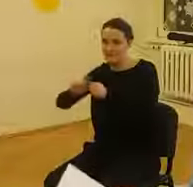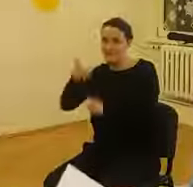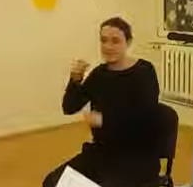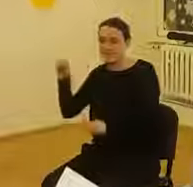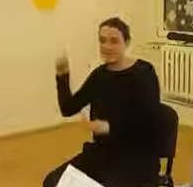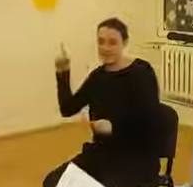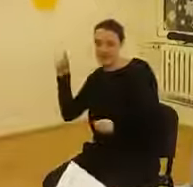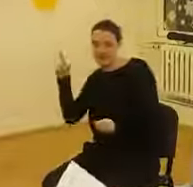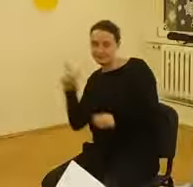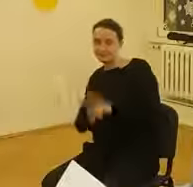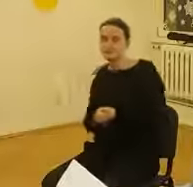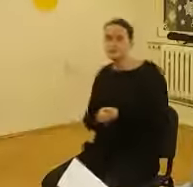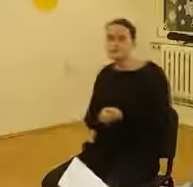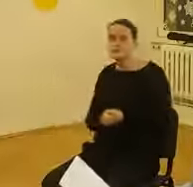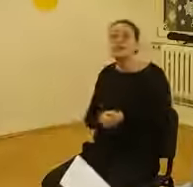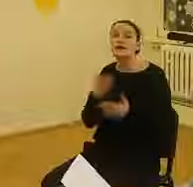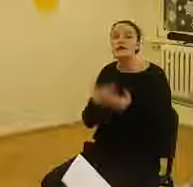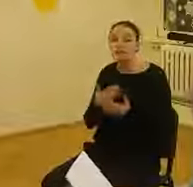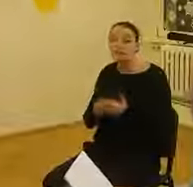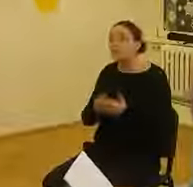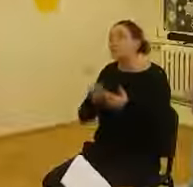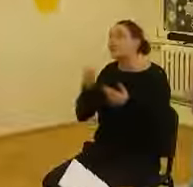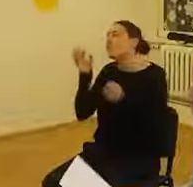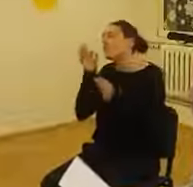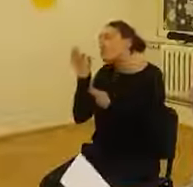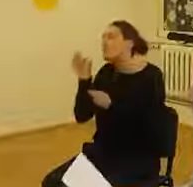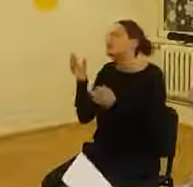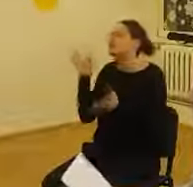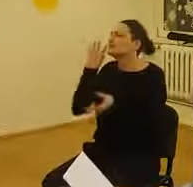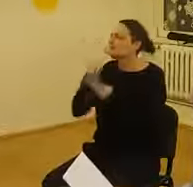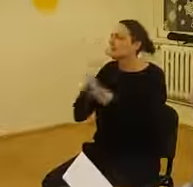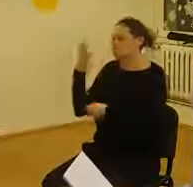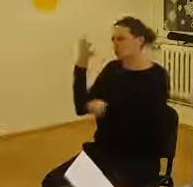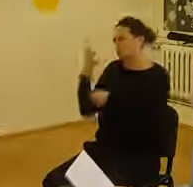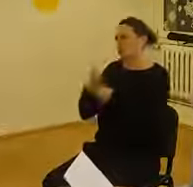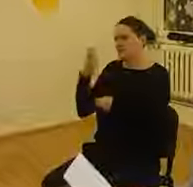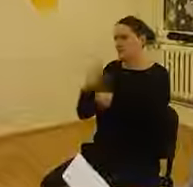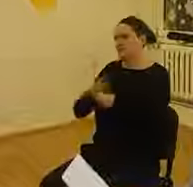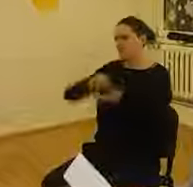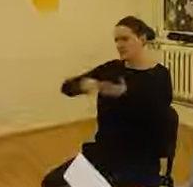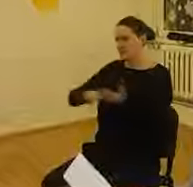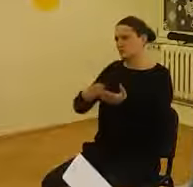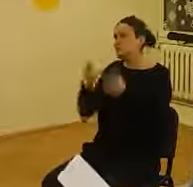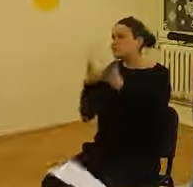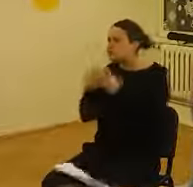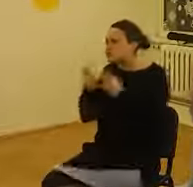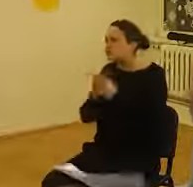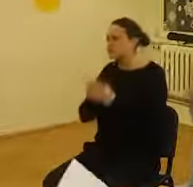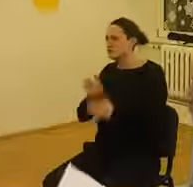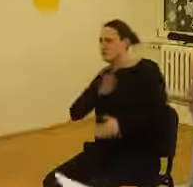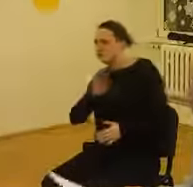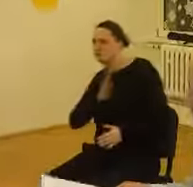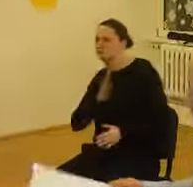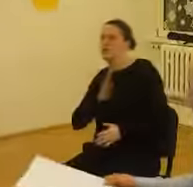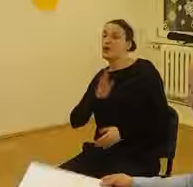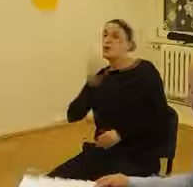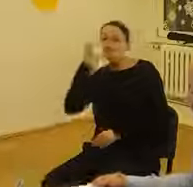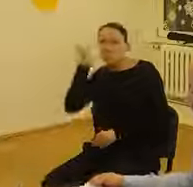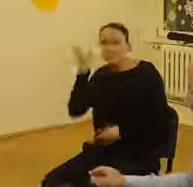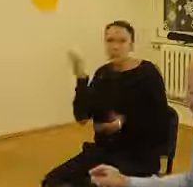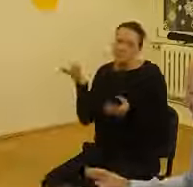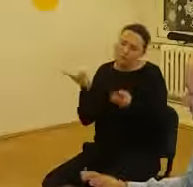ta informacja ode mnie, żeby zebrać co najmniej 40 podpisów, 10 więcej, no bo potem są